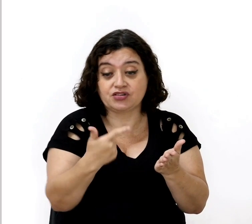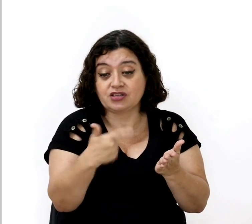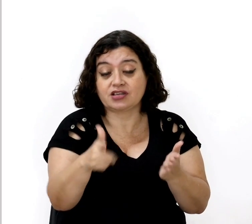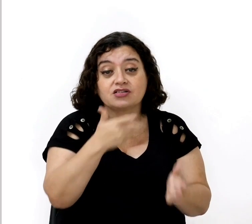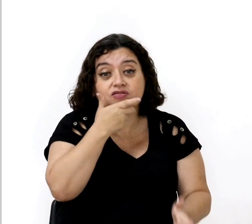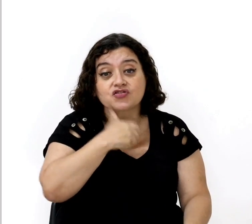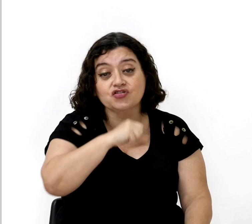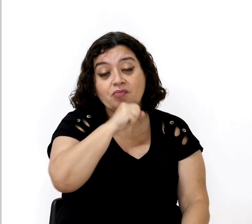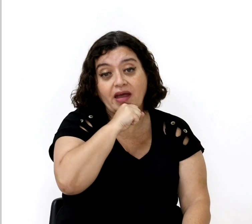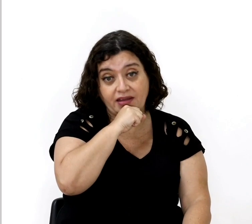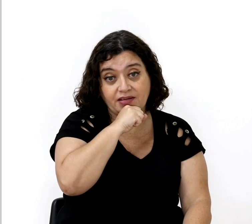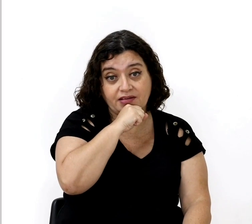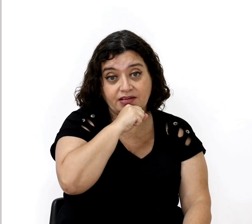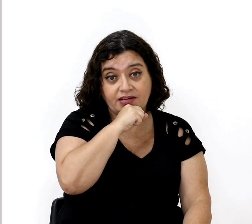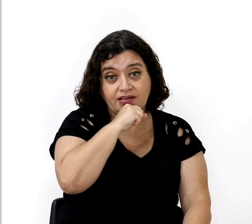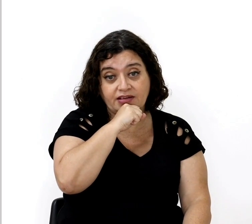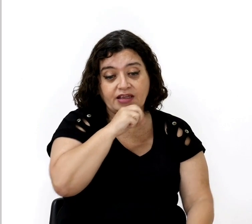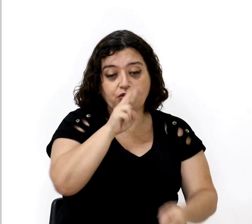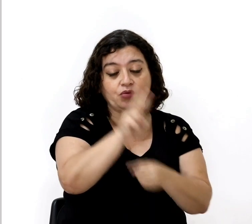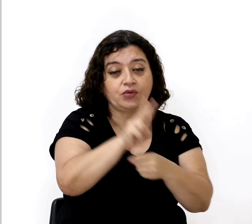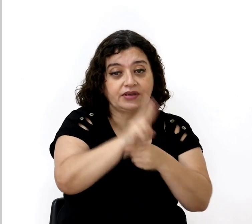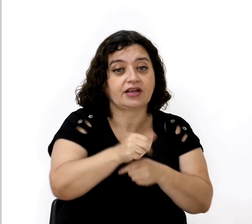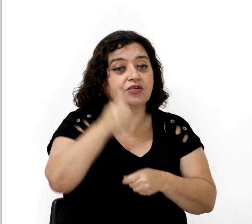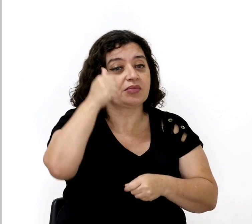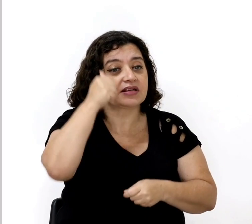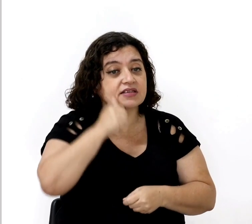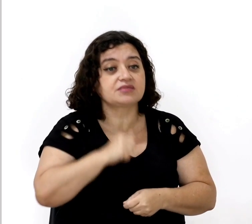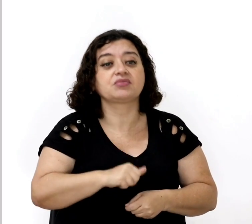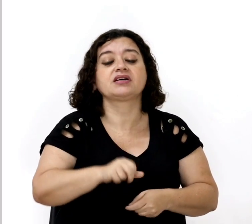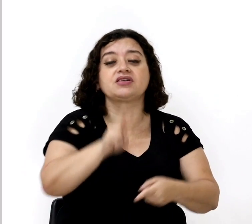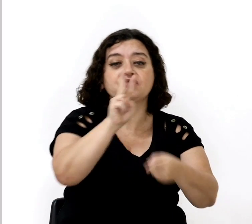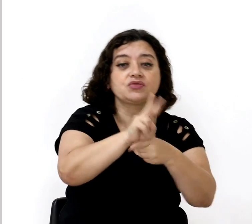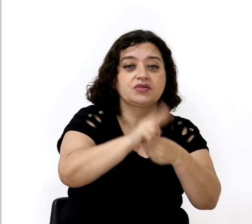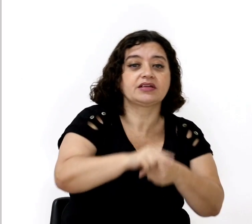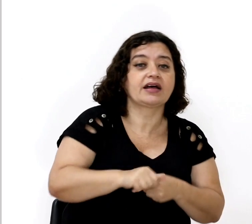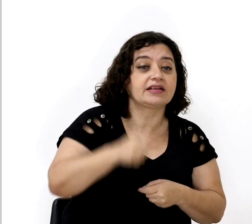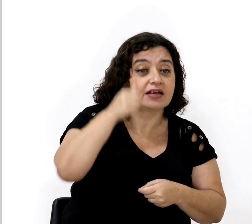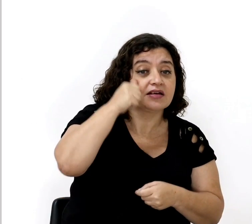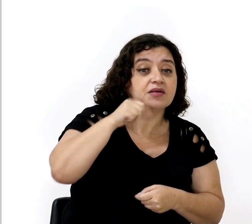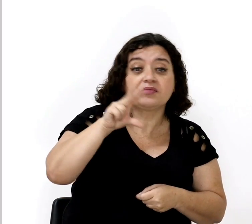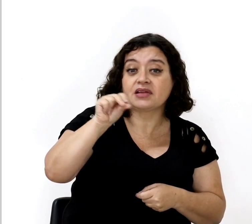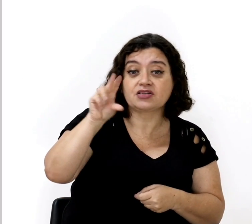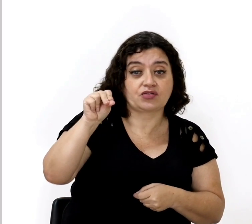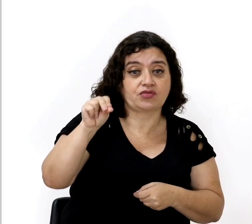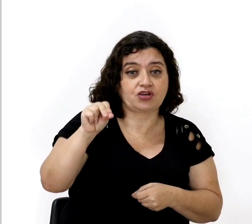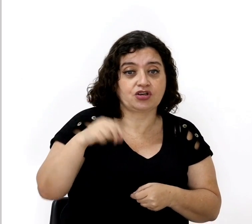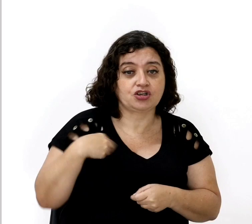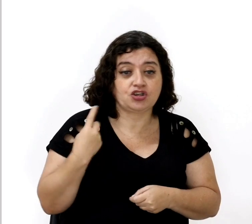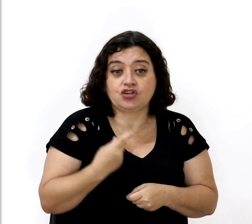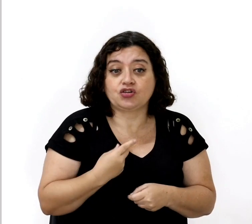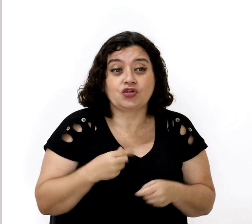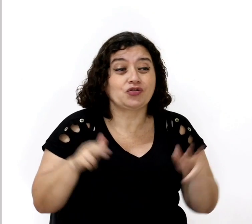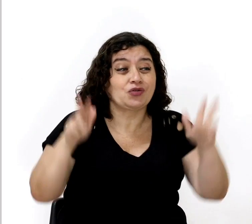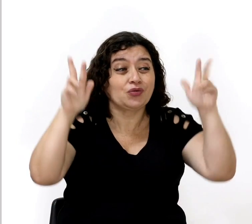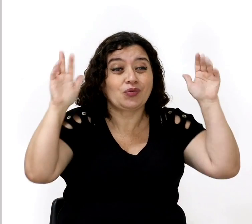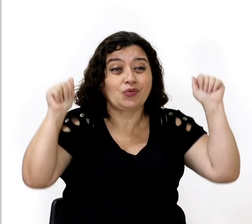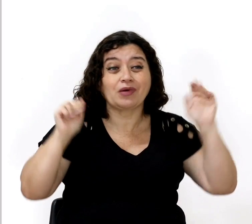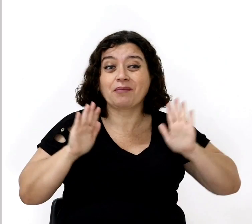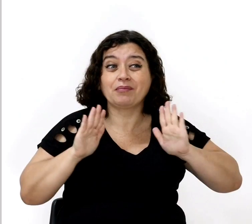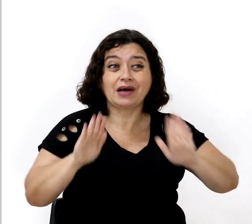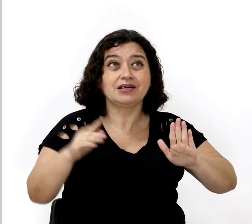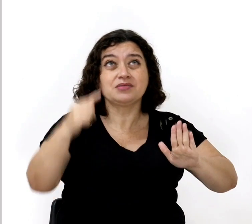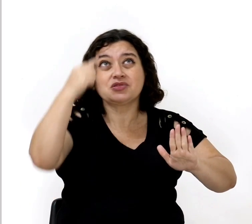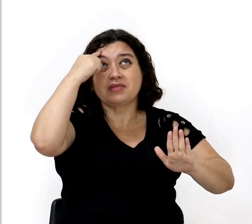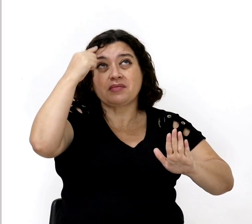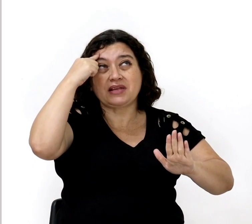das crianças, que eram criadas por avós, por mães, e que não tinham pais. E a gente nunca tinha parado para pensar nisso. Isso é